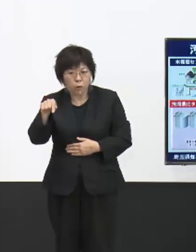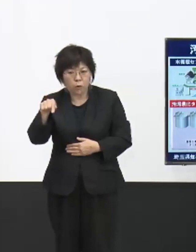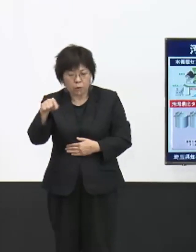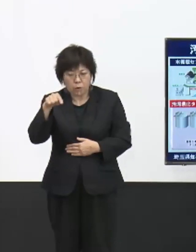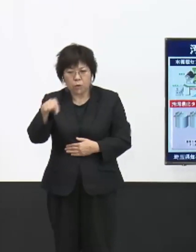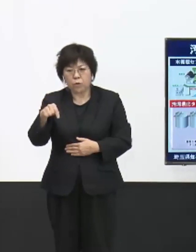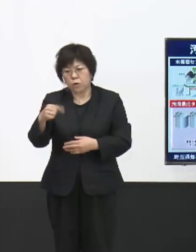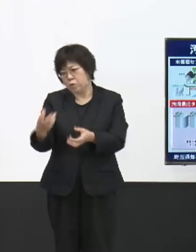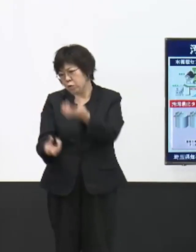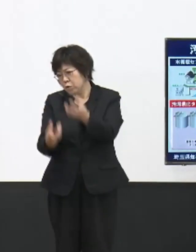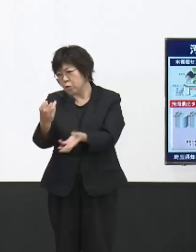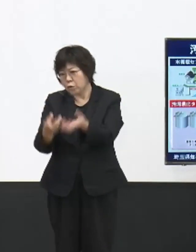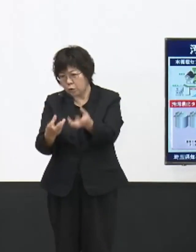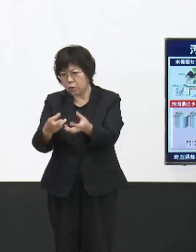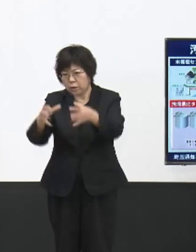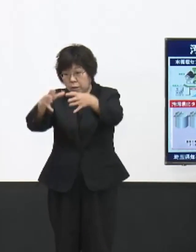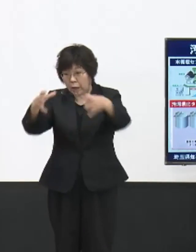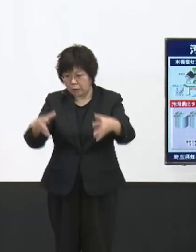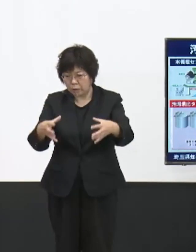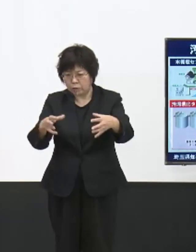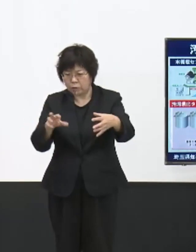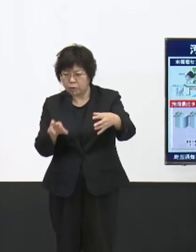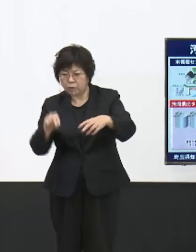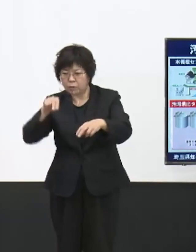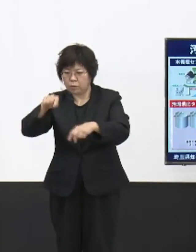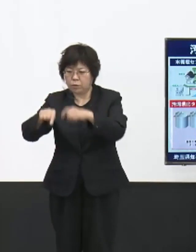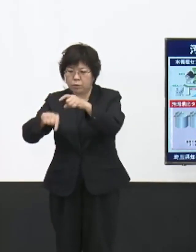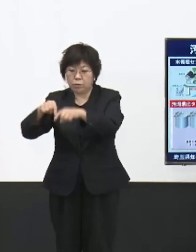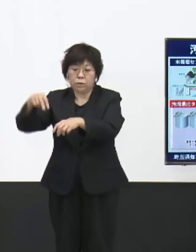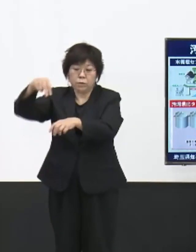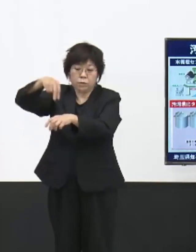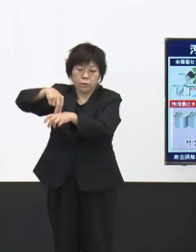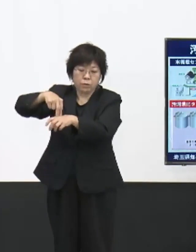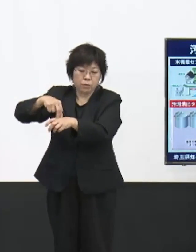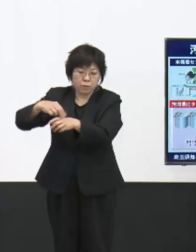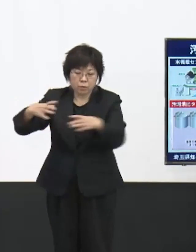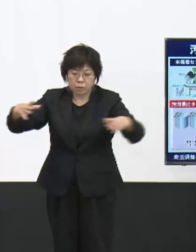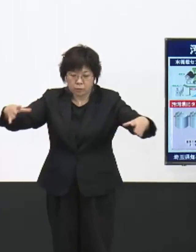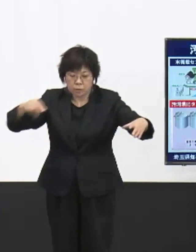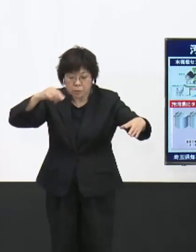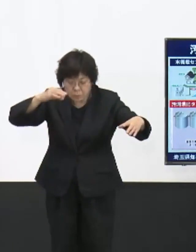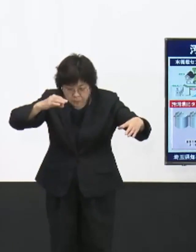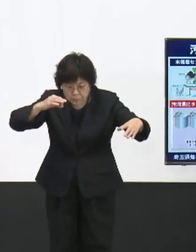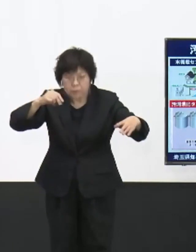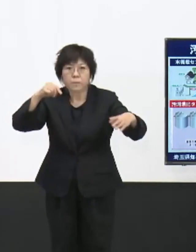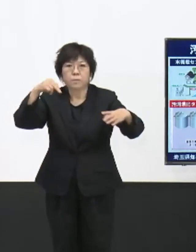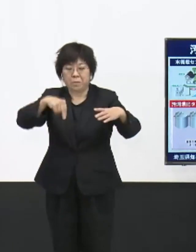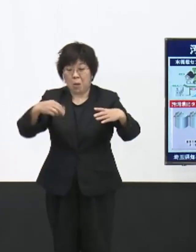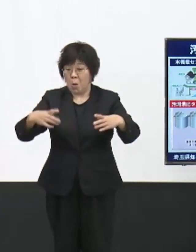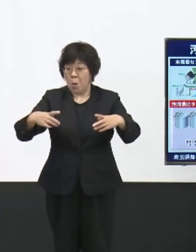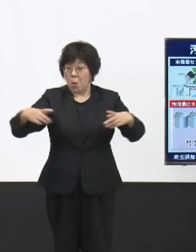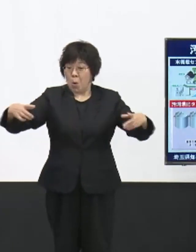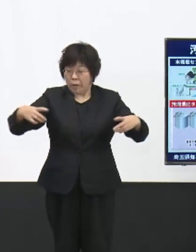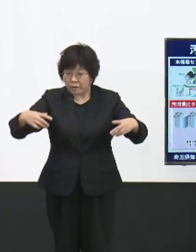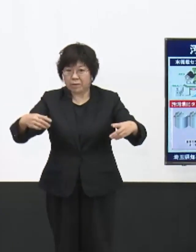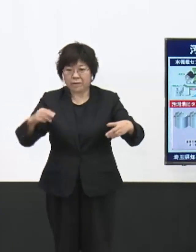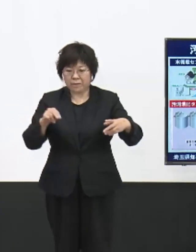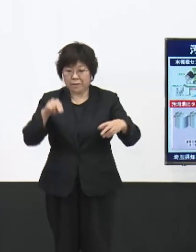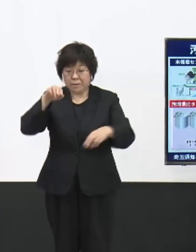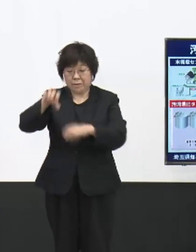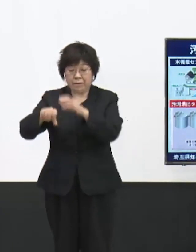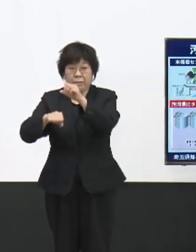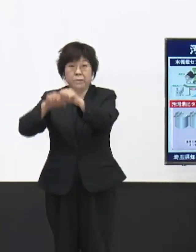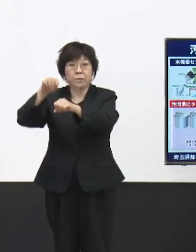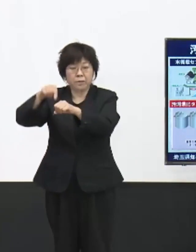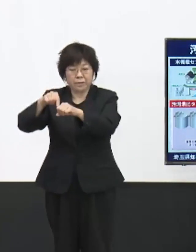消化タンクの上に上がってまいりましたが、その大きさに圧倒されました。上まで登る